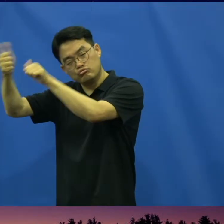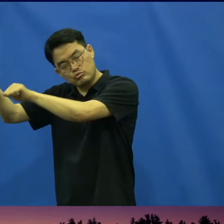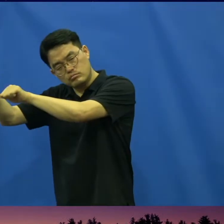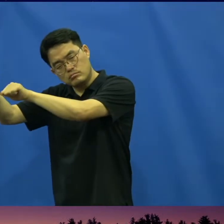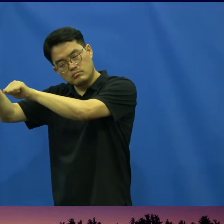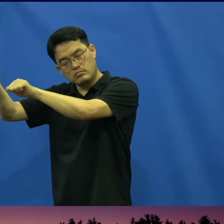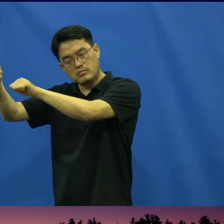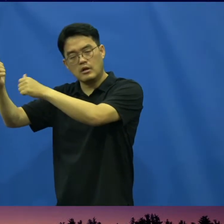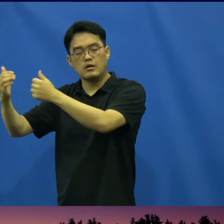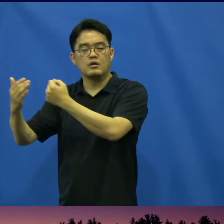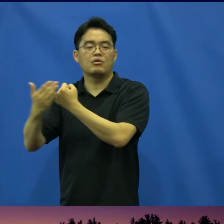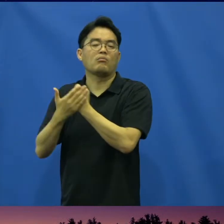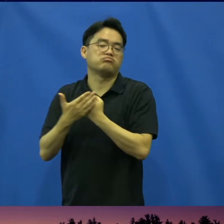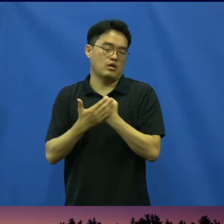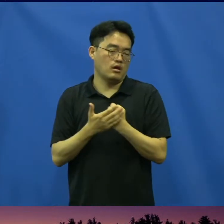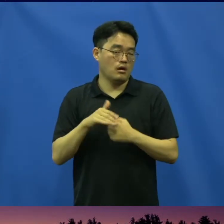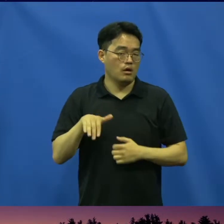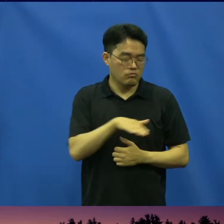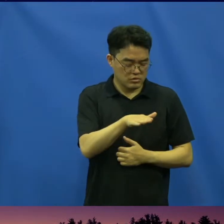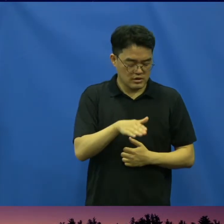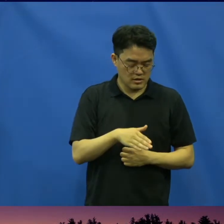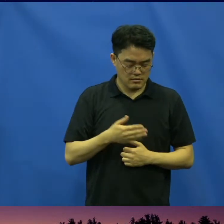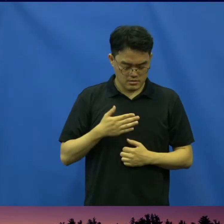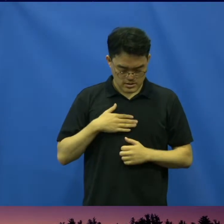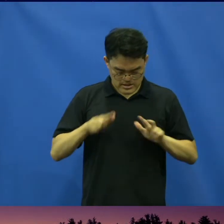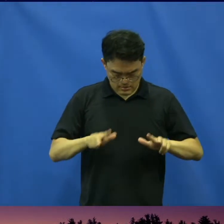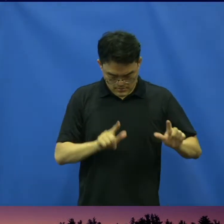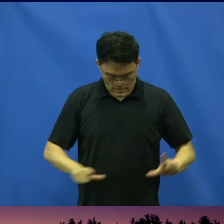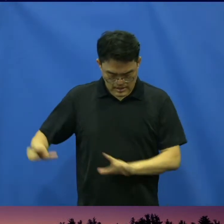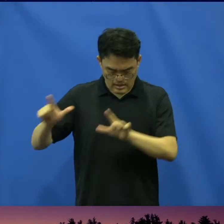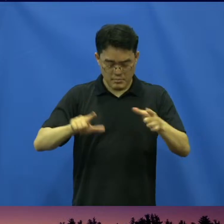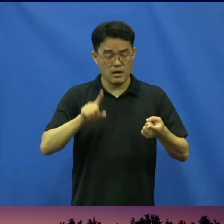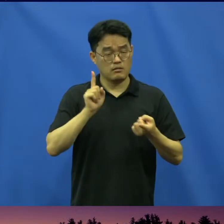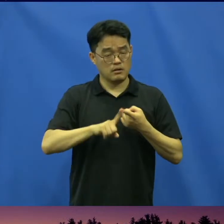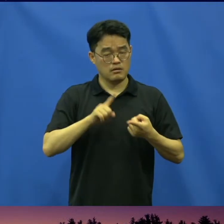죽음보다 더 많이 우리에게 교훈을 주는 게 별로 없어요.